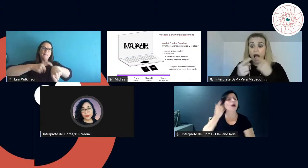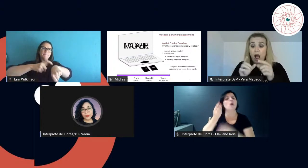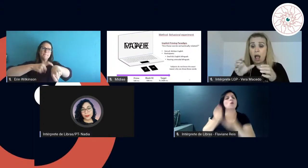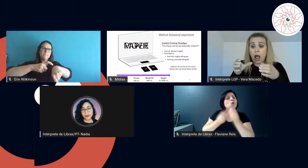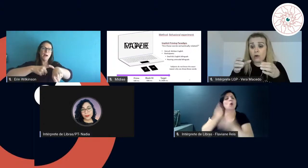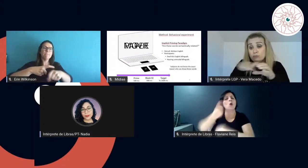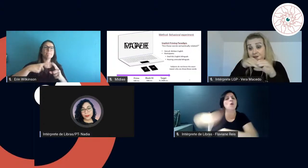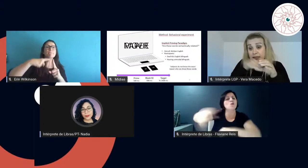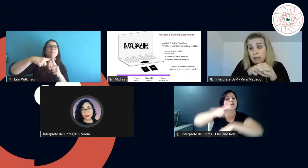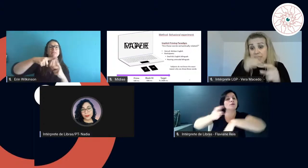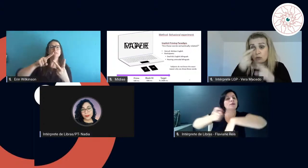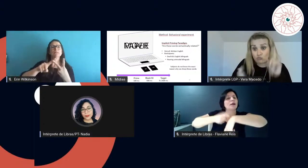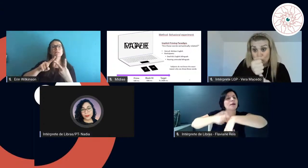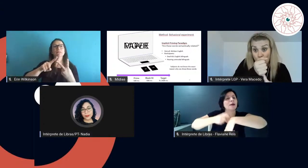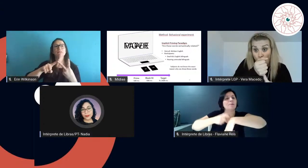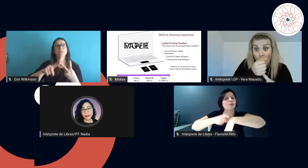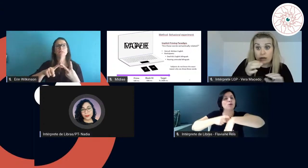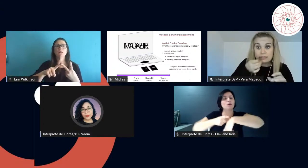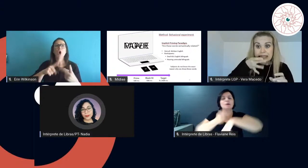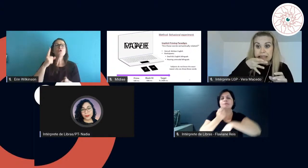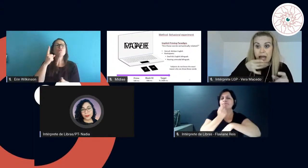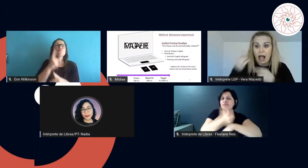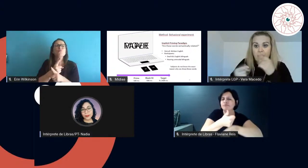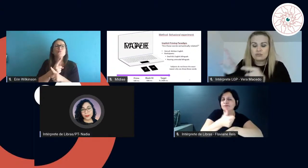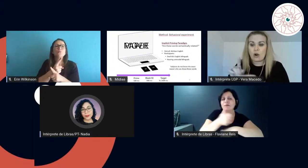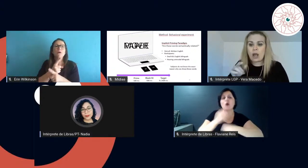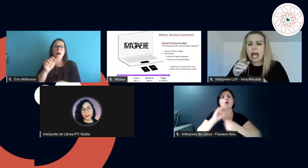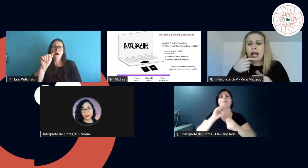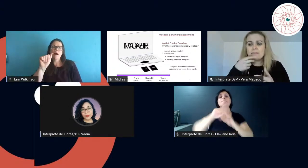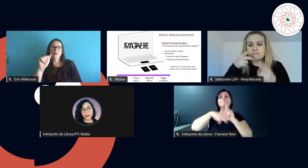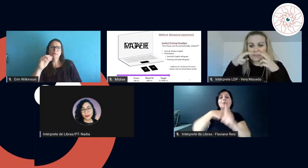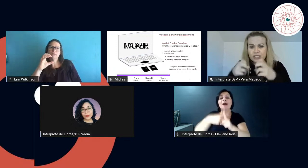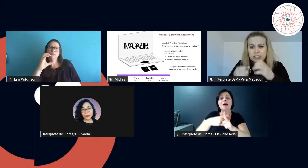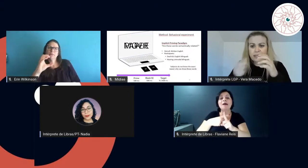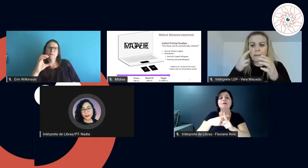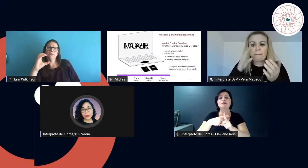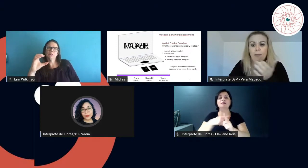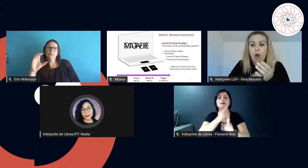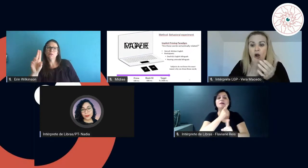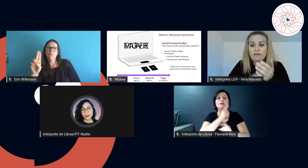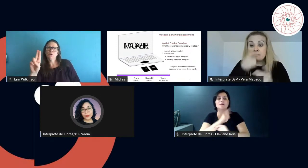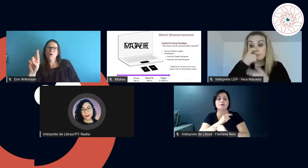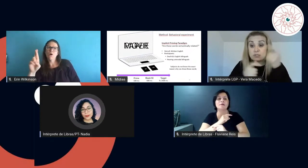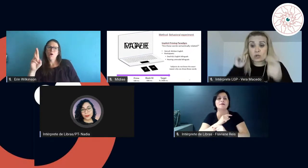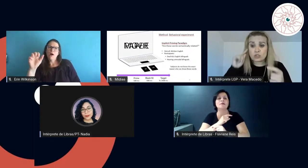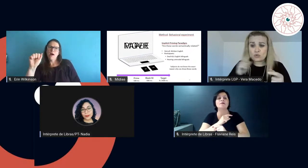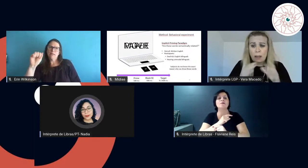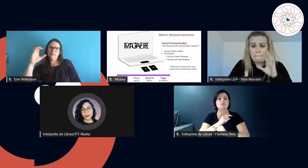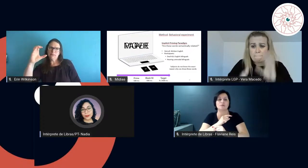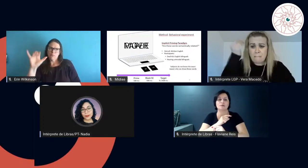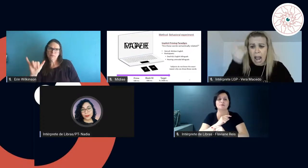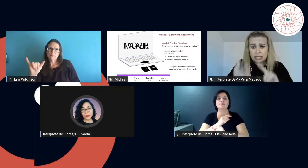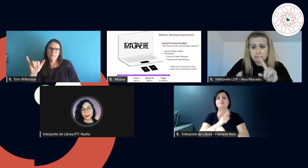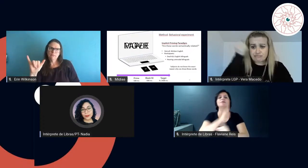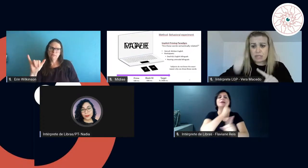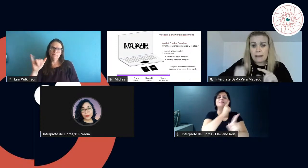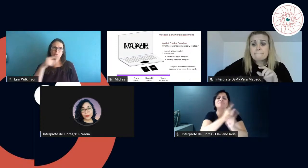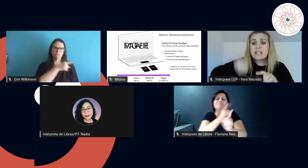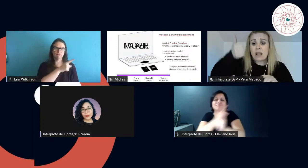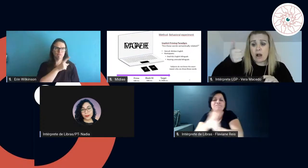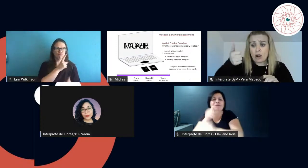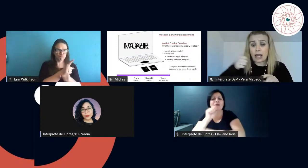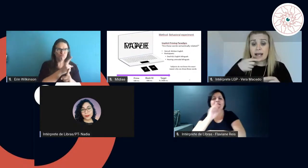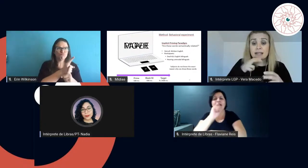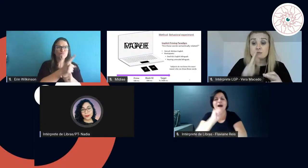a pesquisa mostra que pessoas surdas elas foram mais eficientes em responder esses